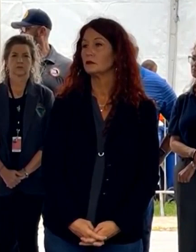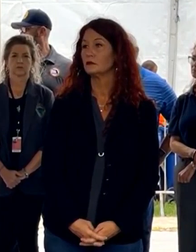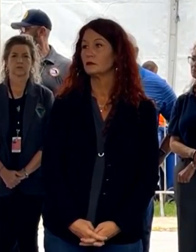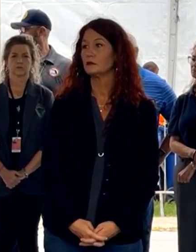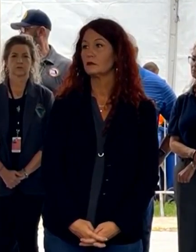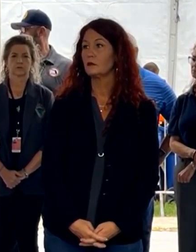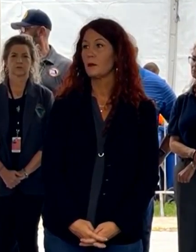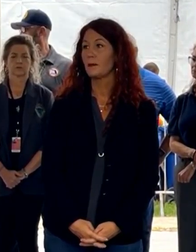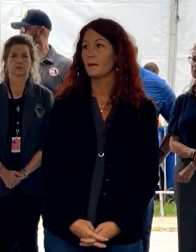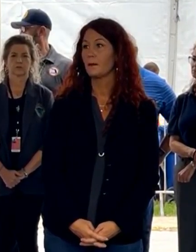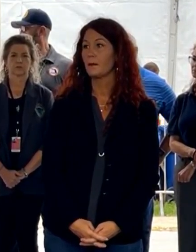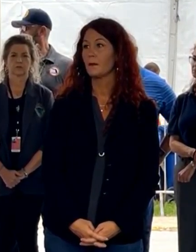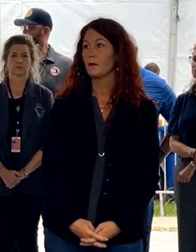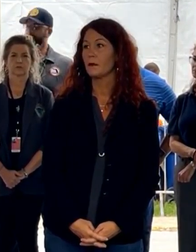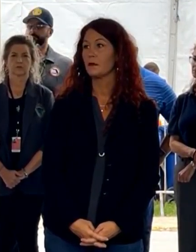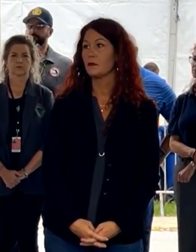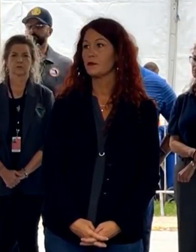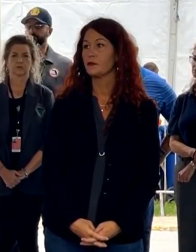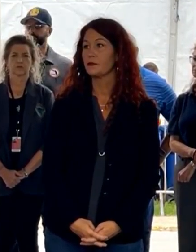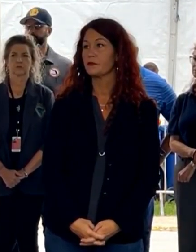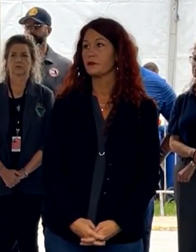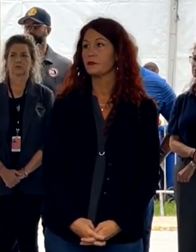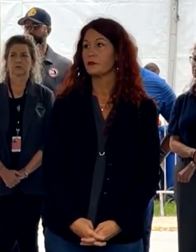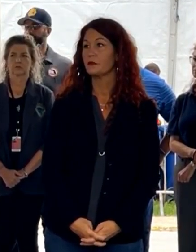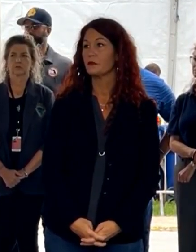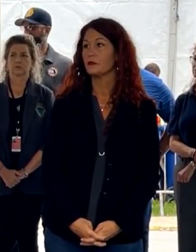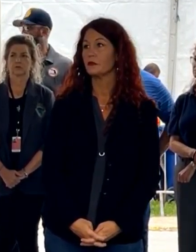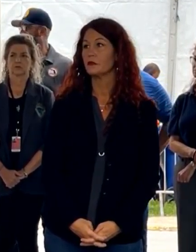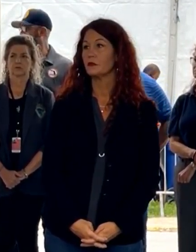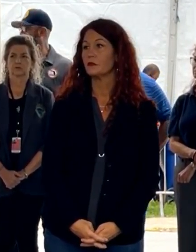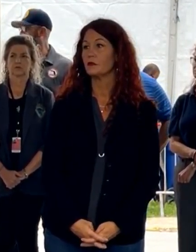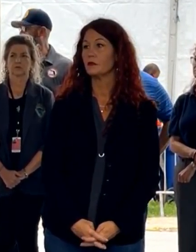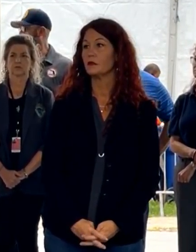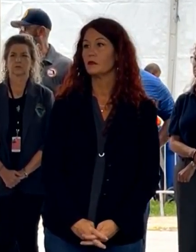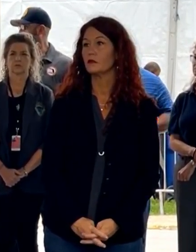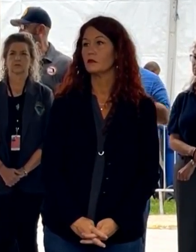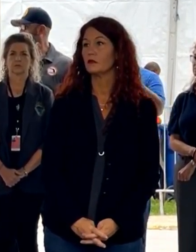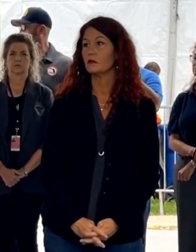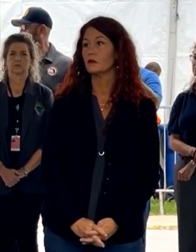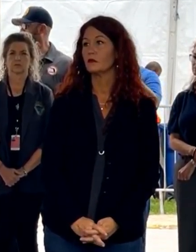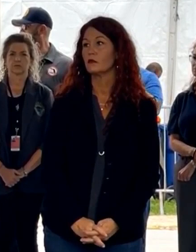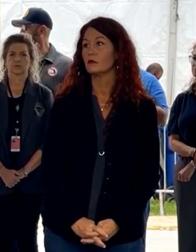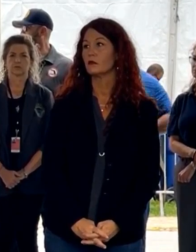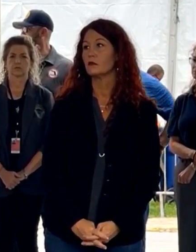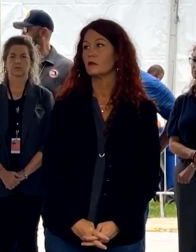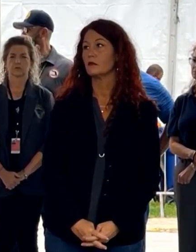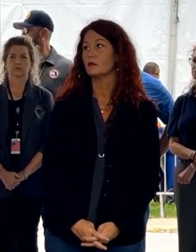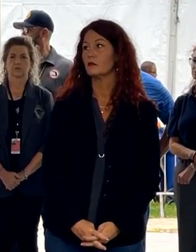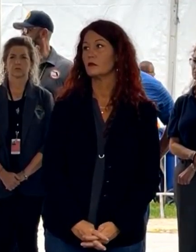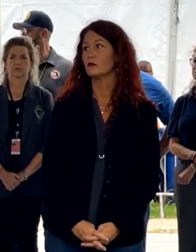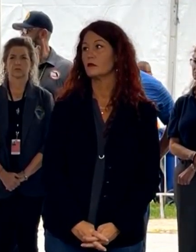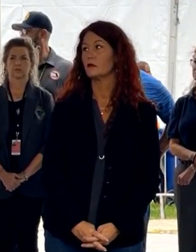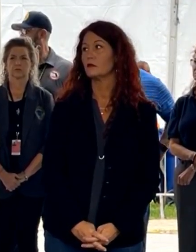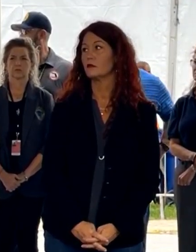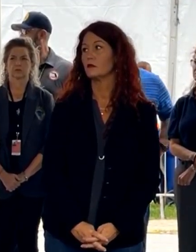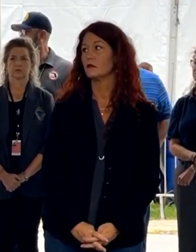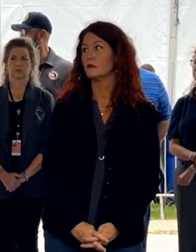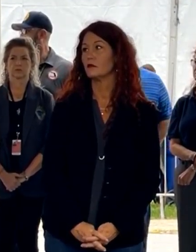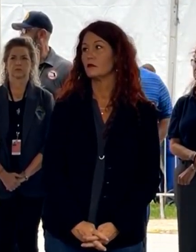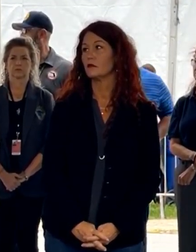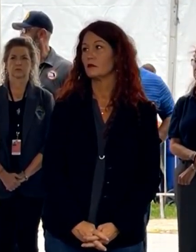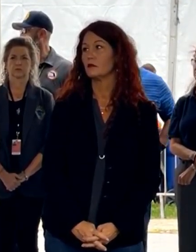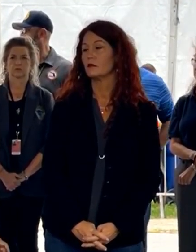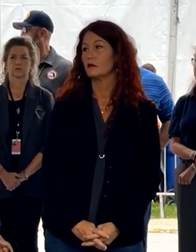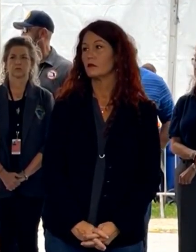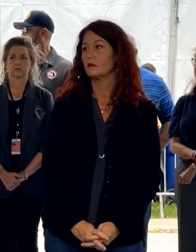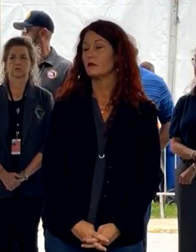de cerca el clima y tenemos el servicio meteorológico integrado con nuestros equipos de búsqueda y